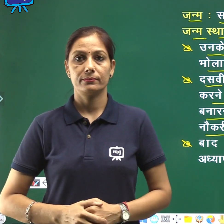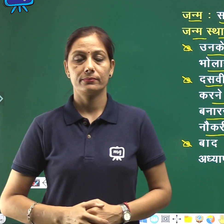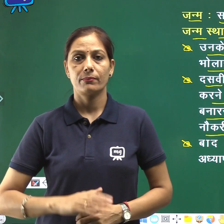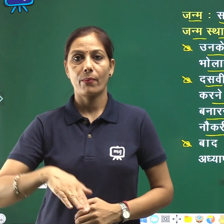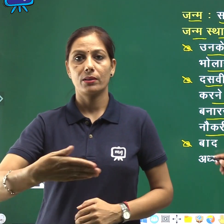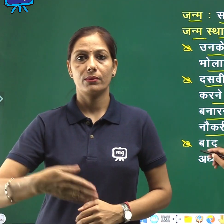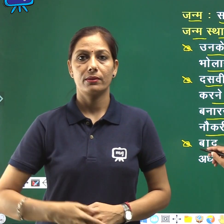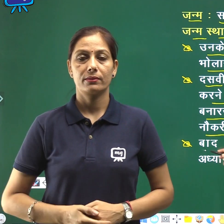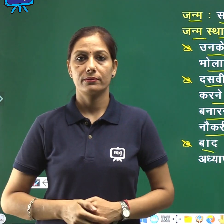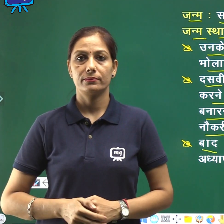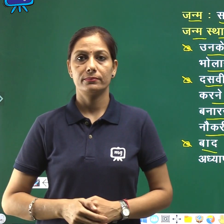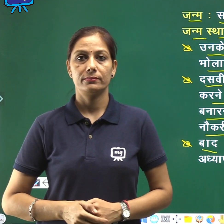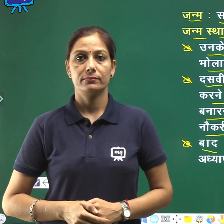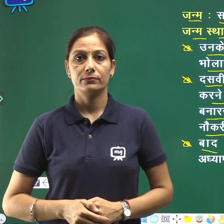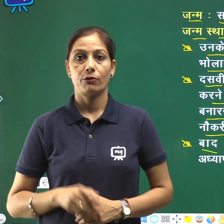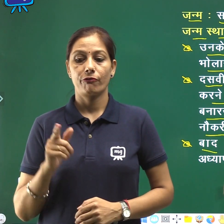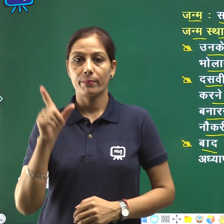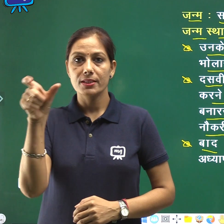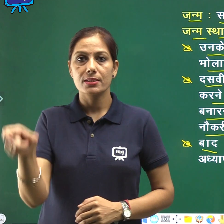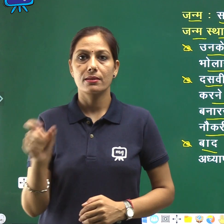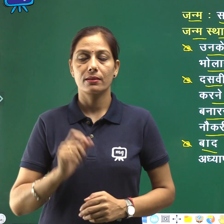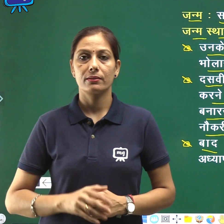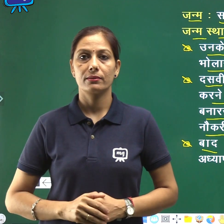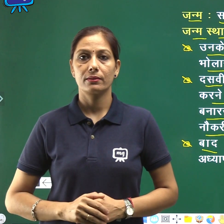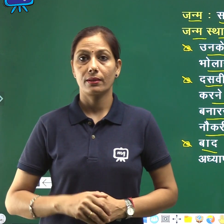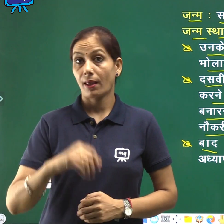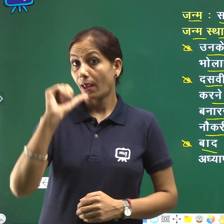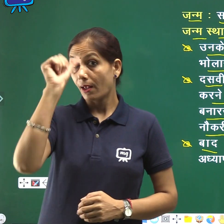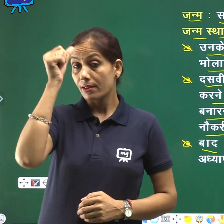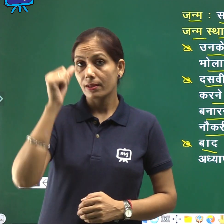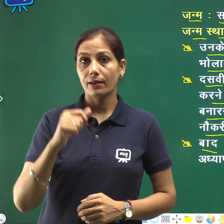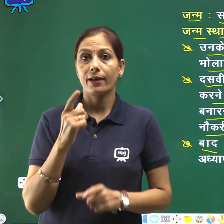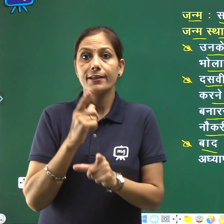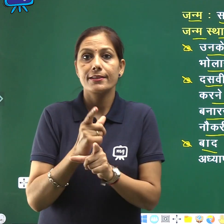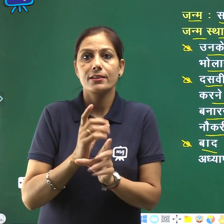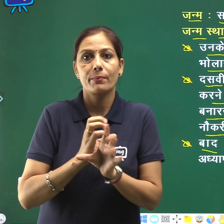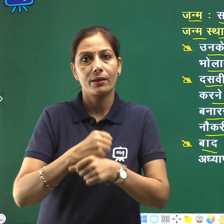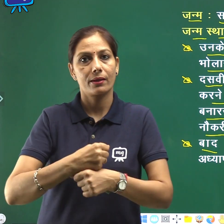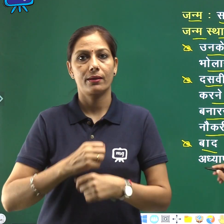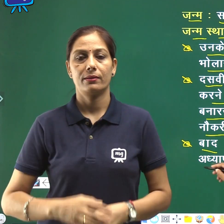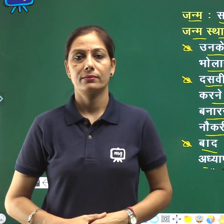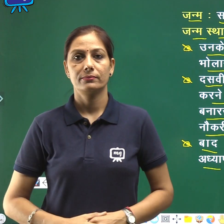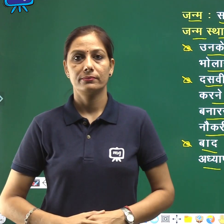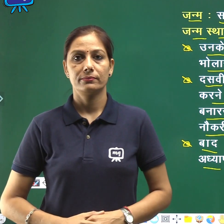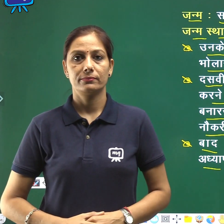बाद में वे हिंदी के अध्यापक बन गए।